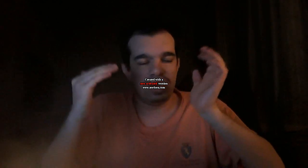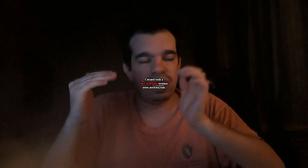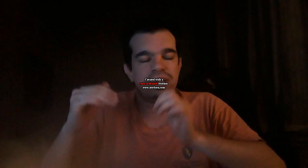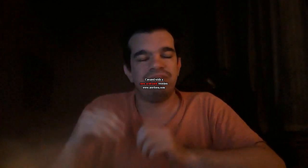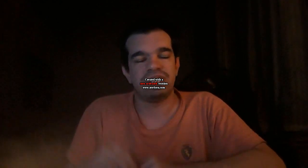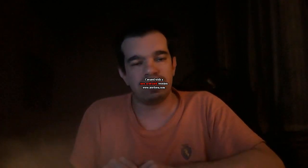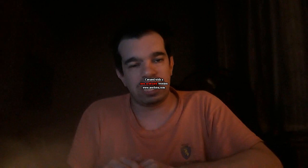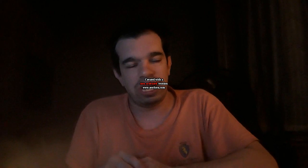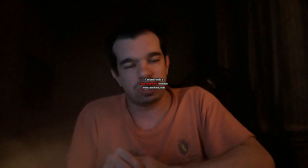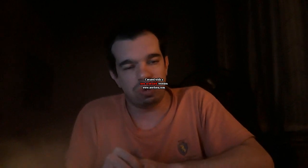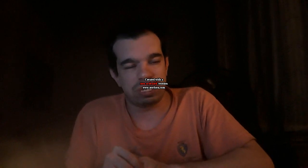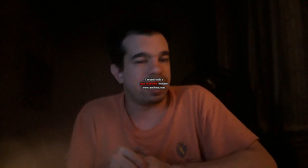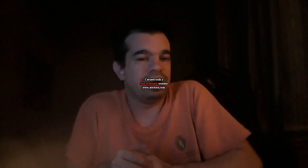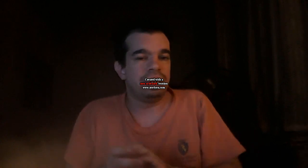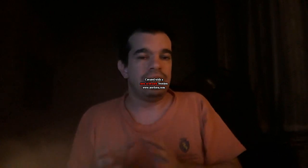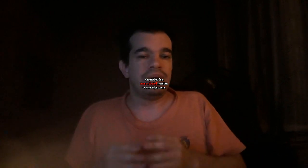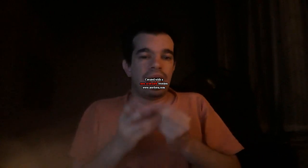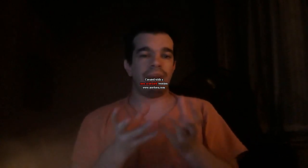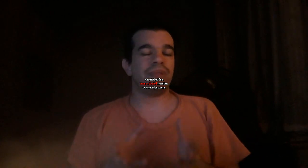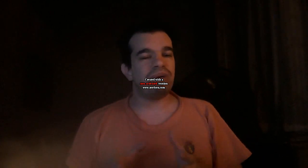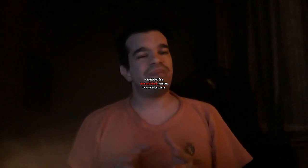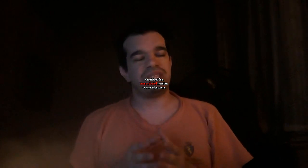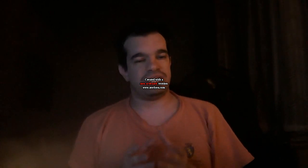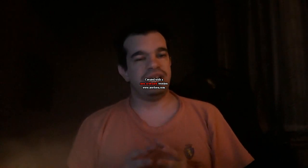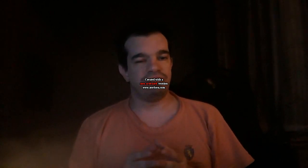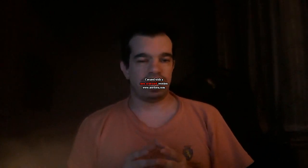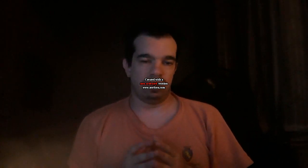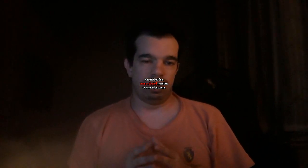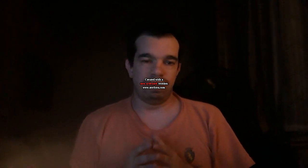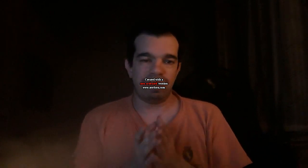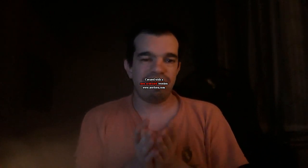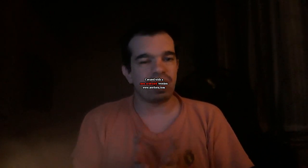li facciamo salire su. Cioè. Non vi fate schifo da soli, ma